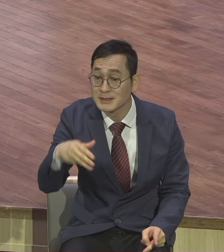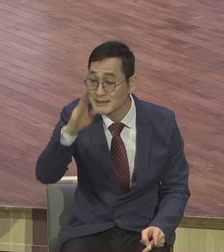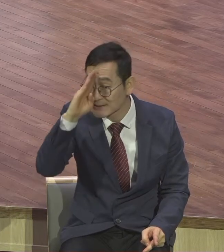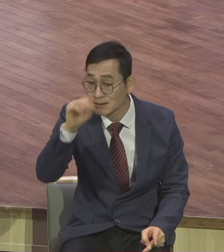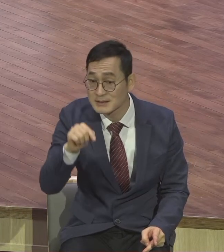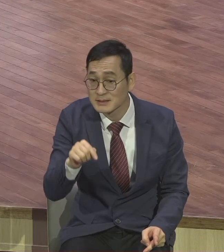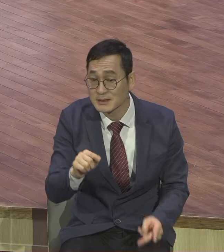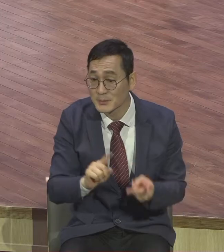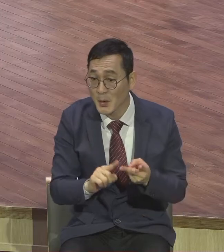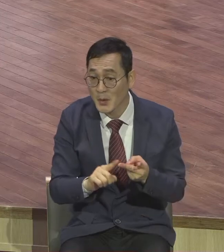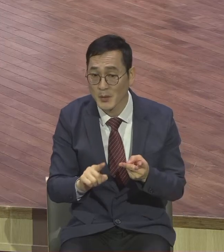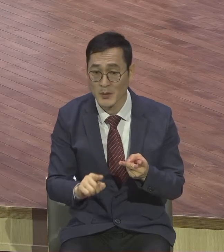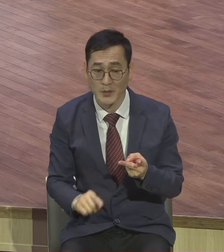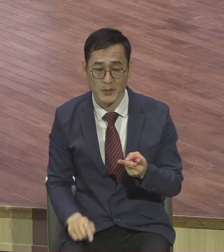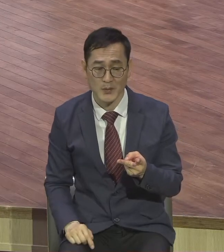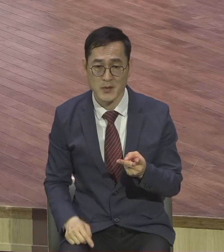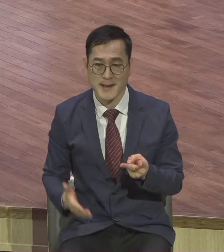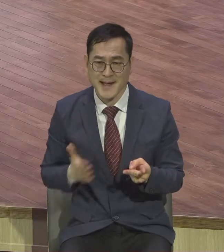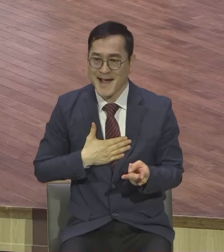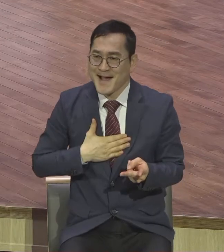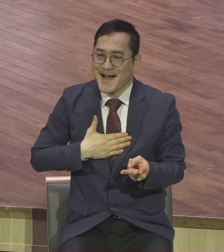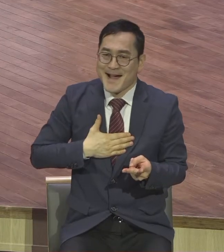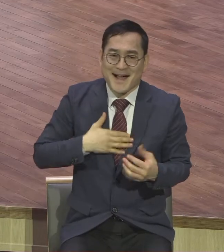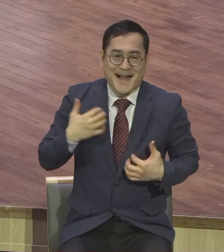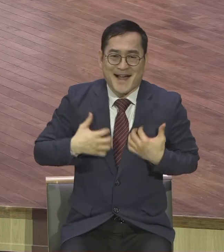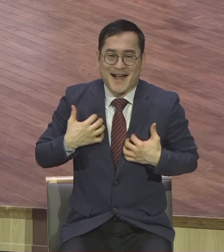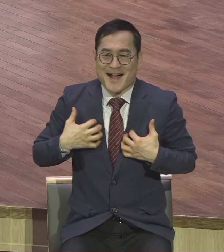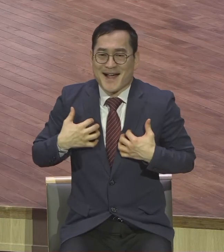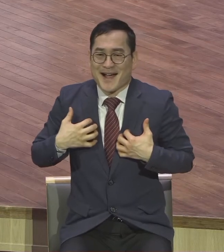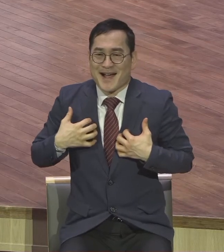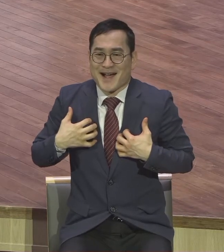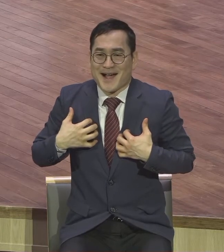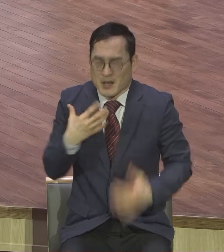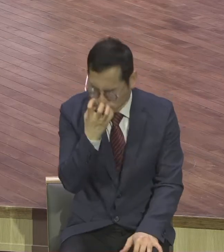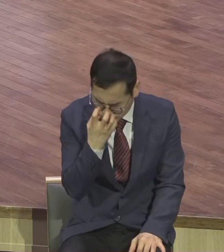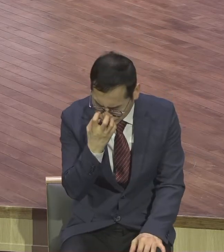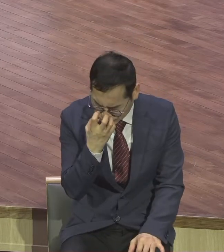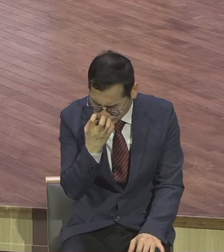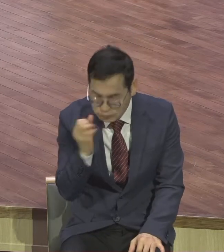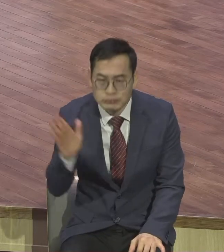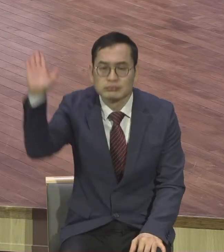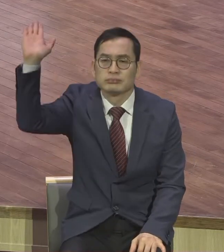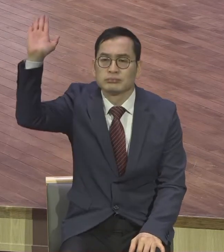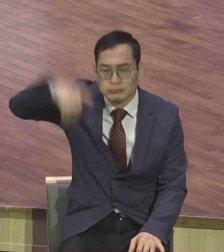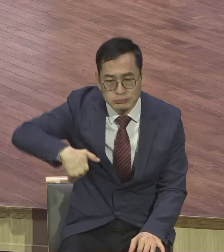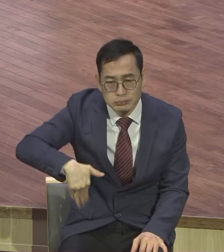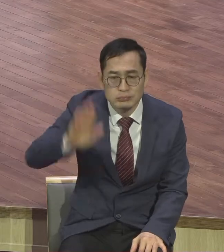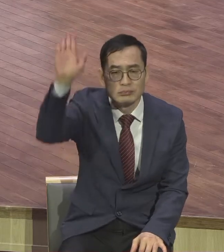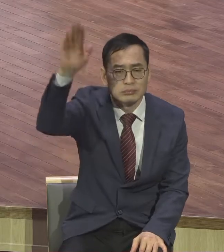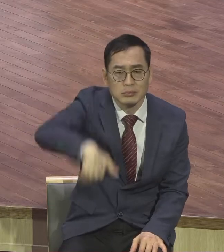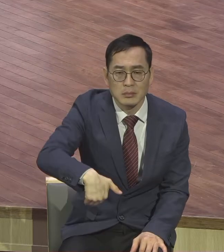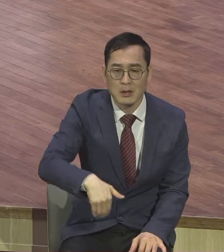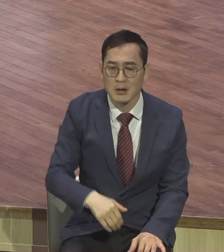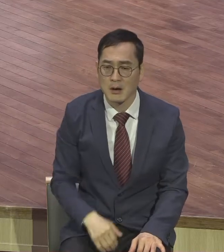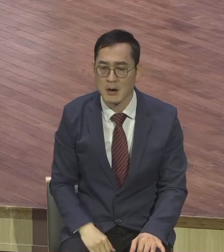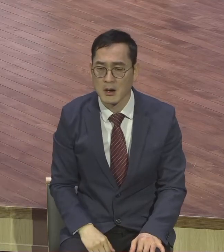심해지면 뭐요 기분이 좋았다가 나빴다 이럴 순간에 그냥